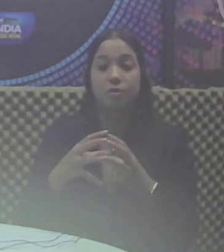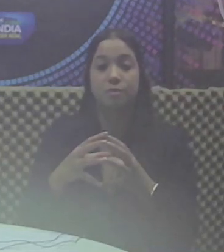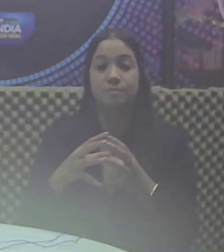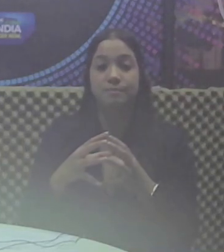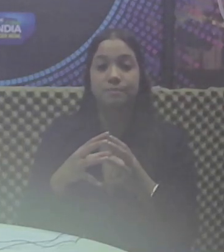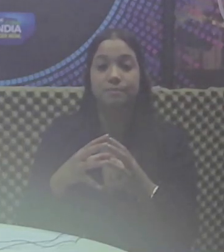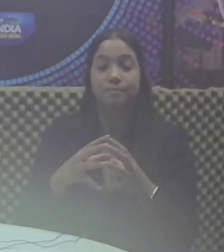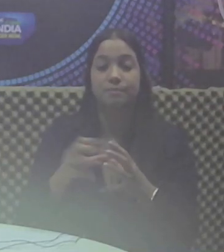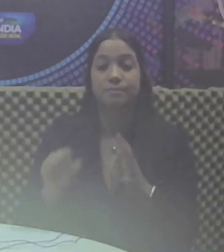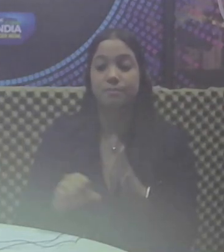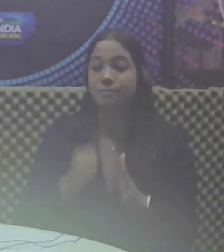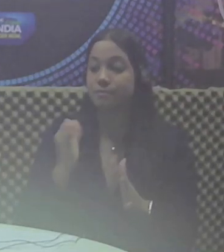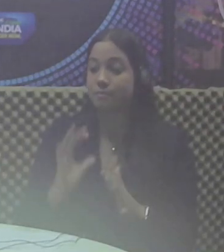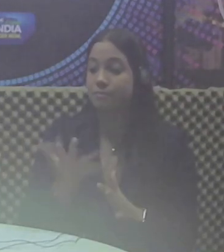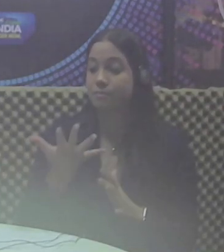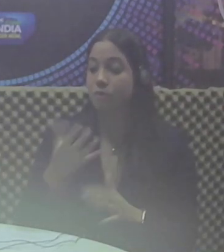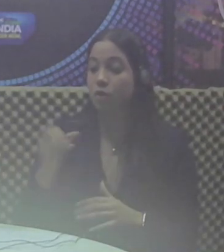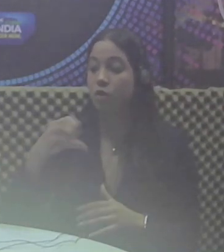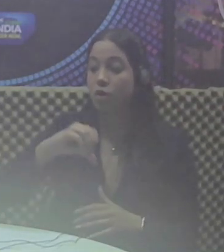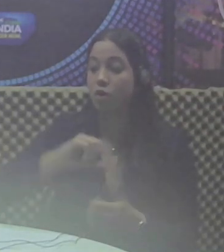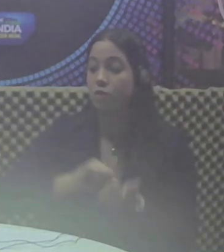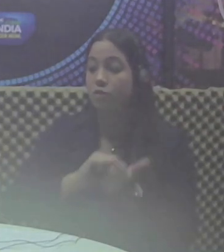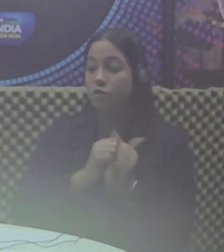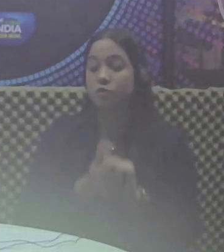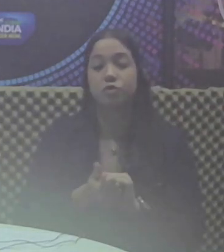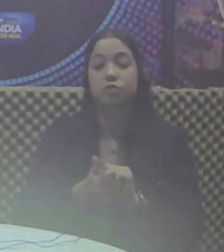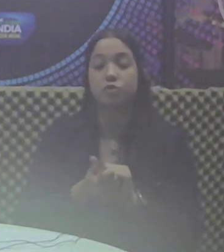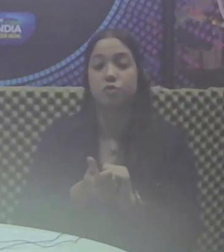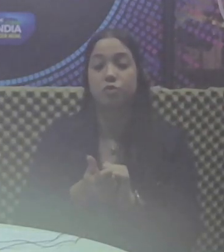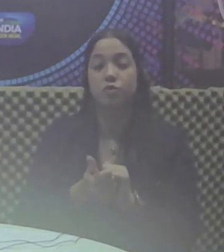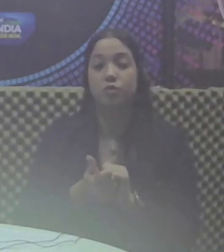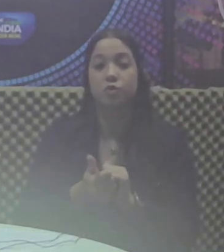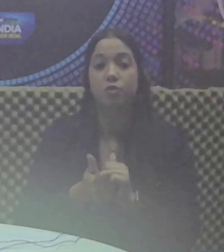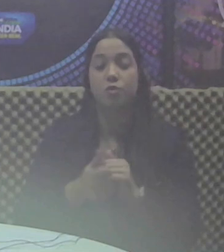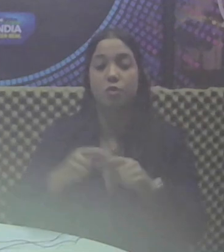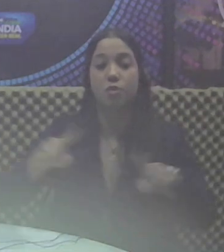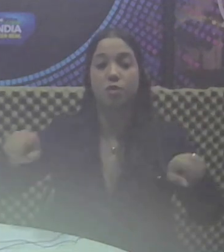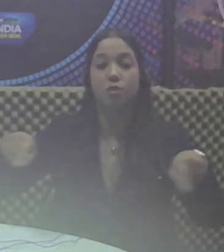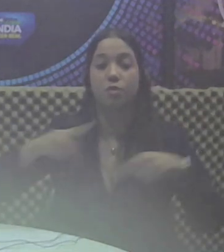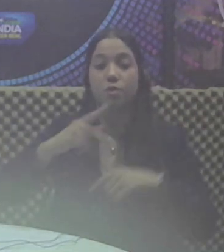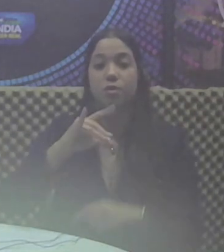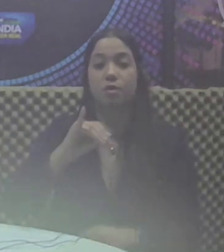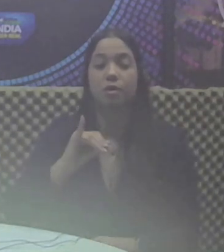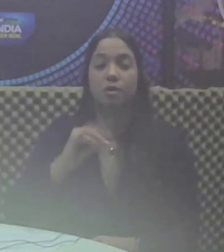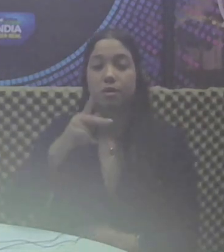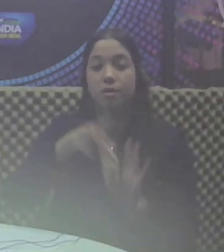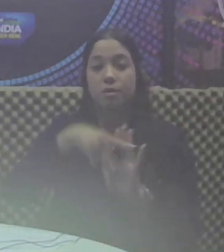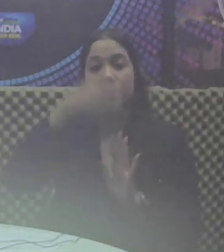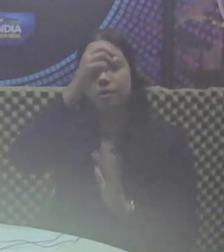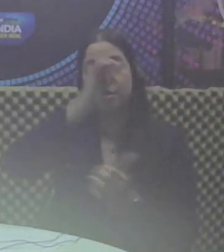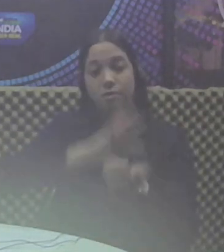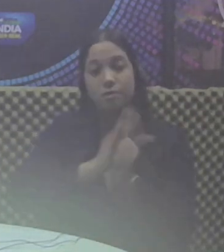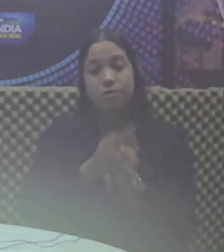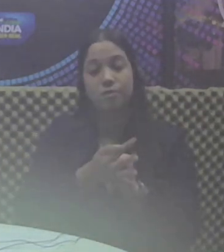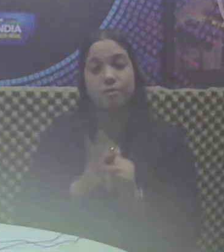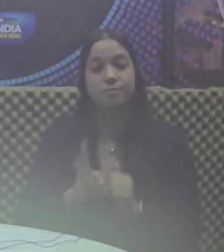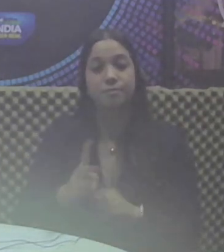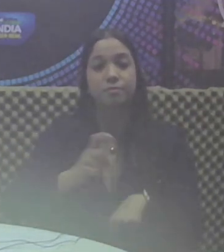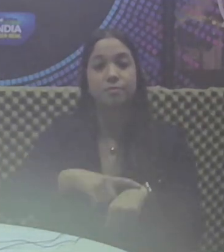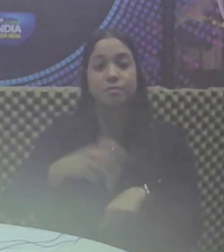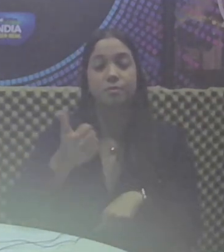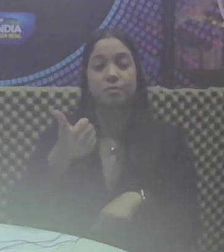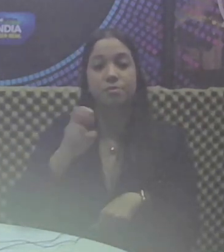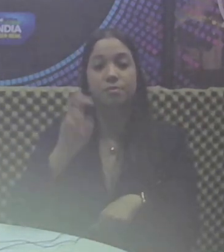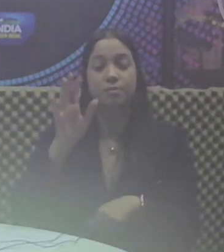A primeira rodada terá 9 jogos abertos ao público em campos de poliesportivos da FUTEL, sempre às 3 da